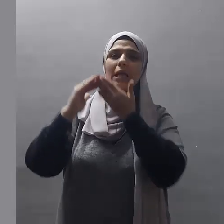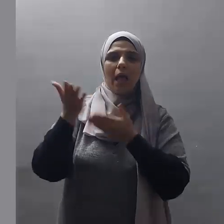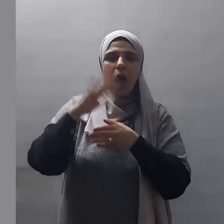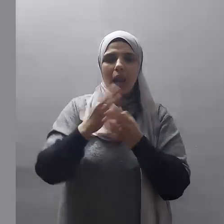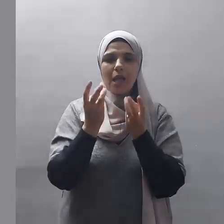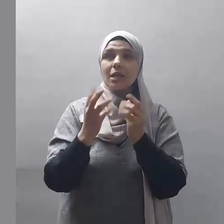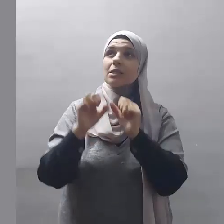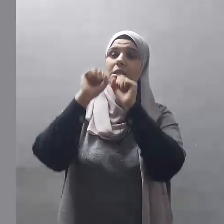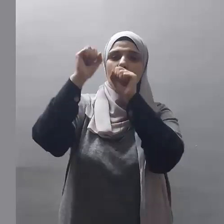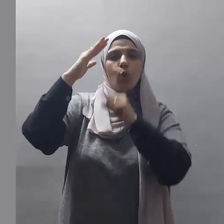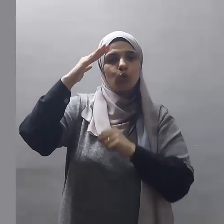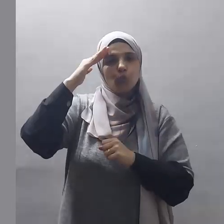وشكرك وحسن